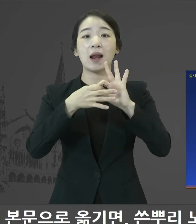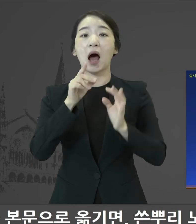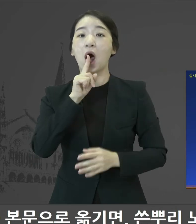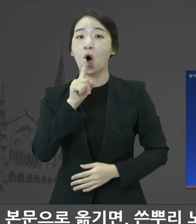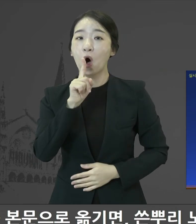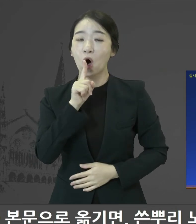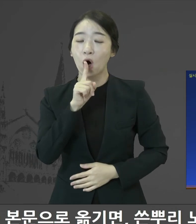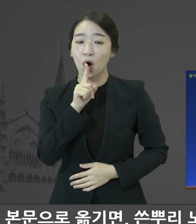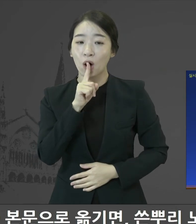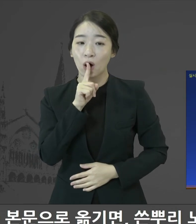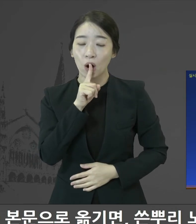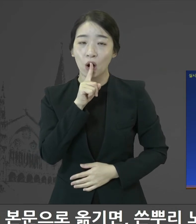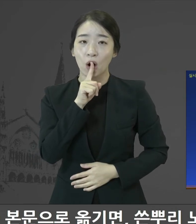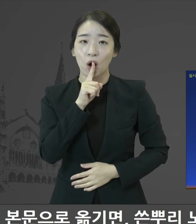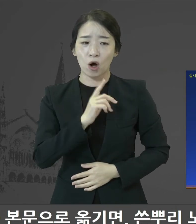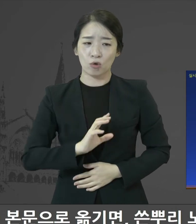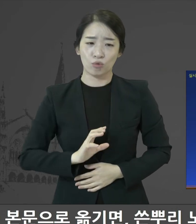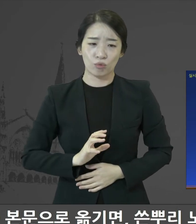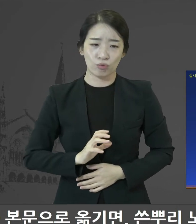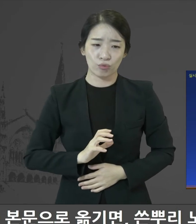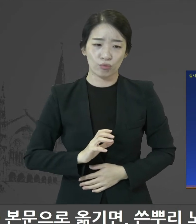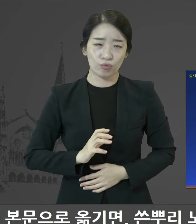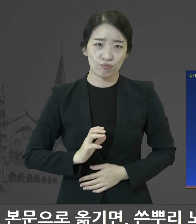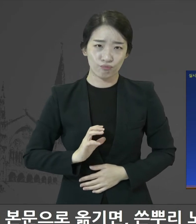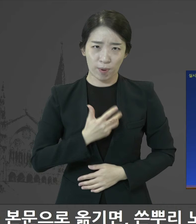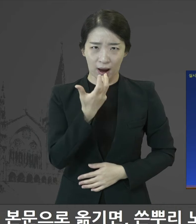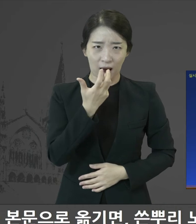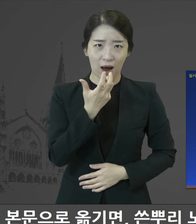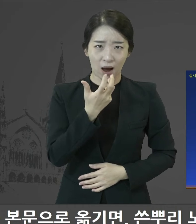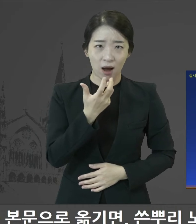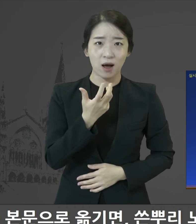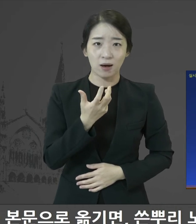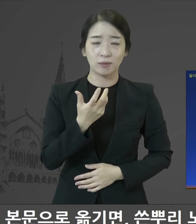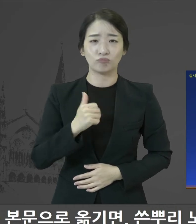노함과 분냄 구별이 되어 있는데, 이 헬라어 원어로는